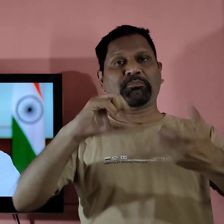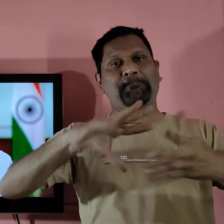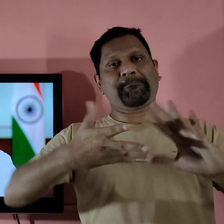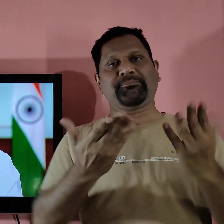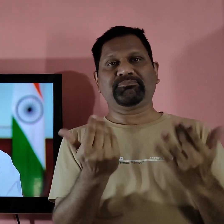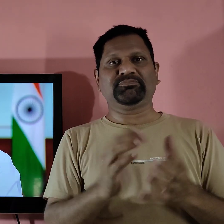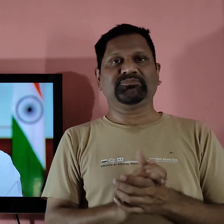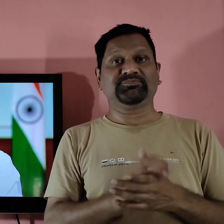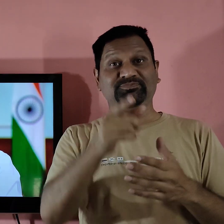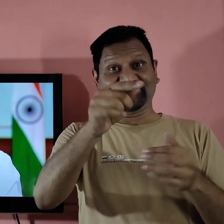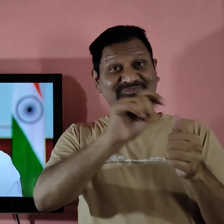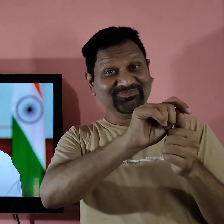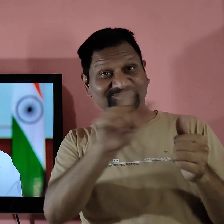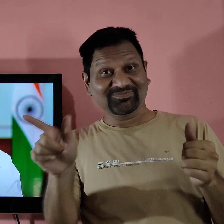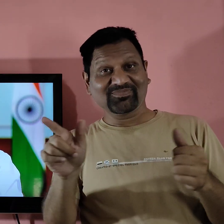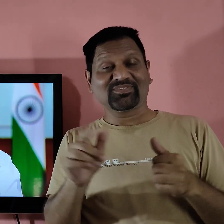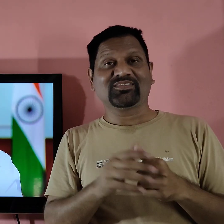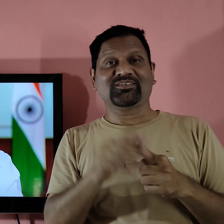आप सबकी